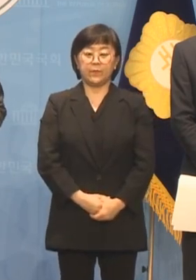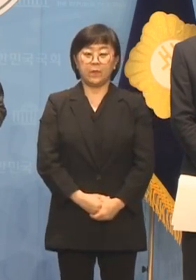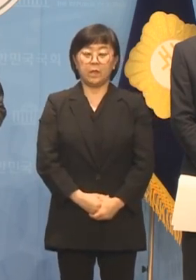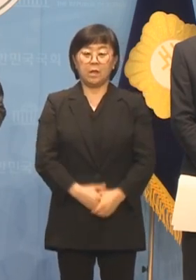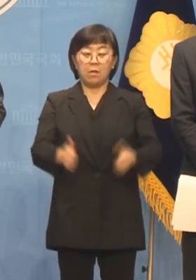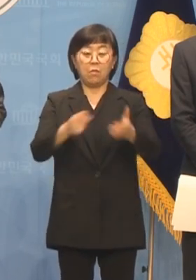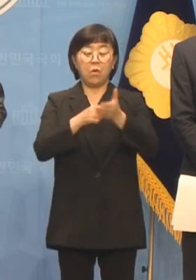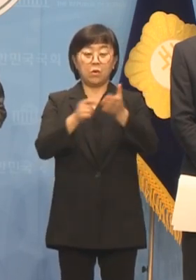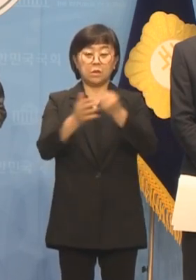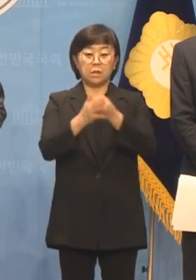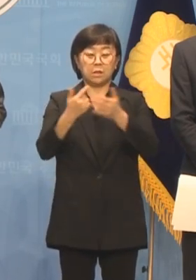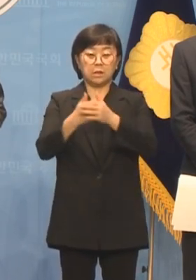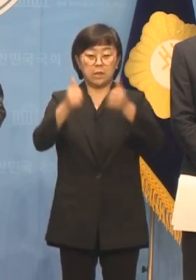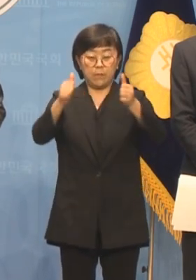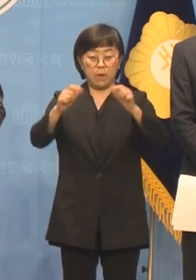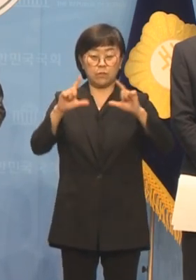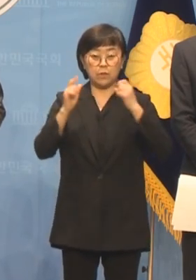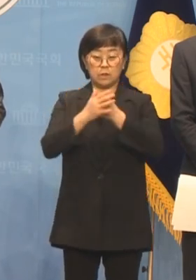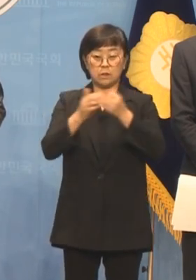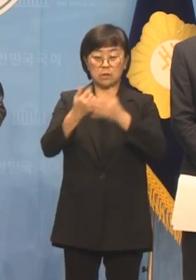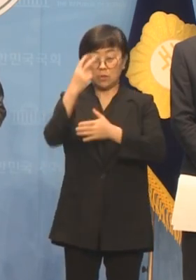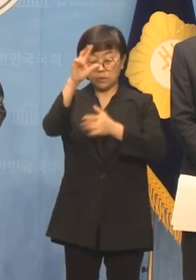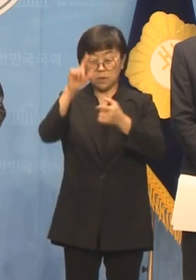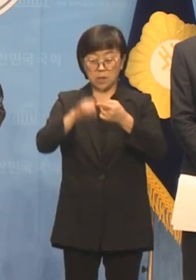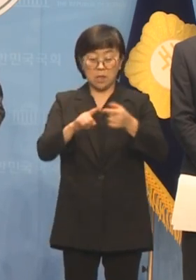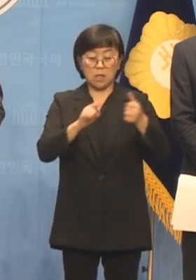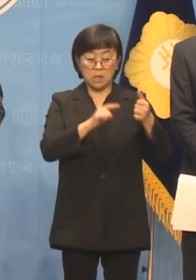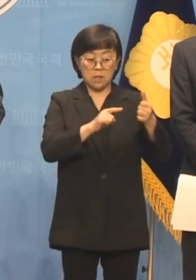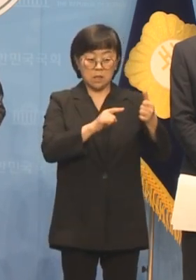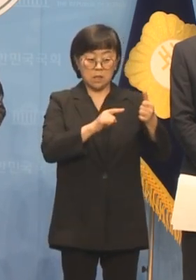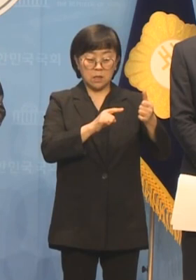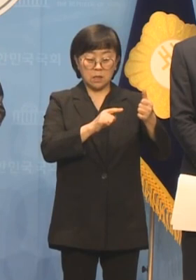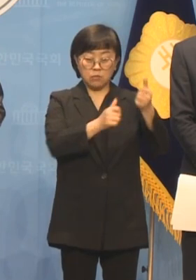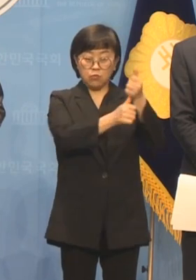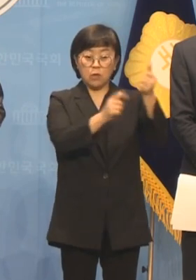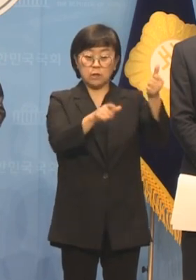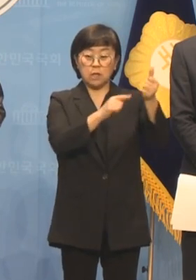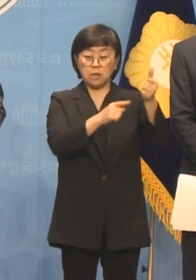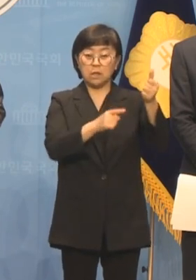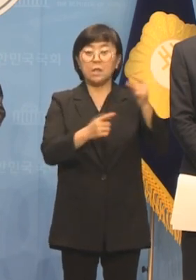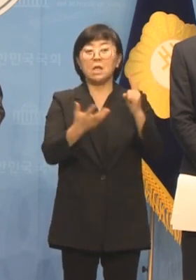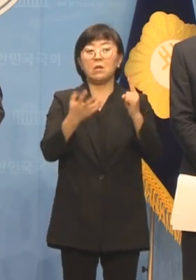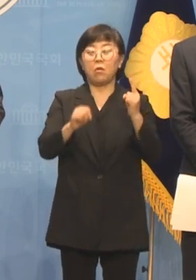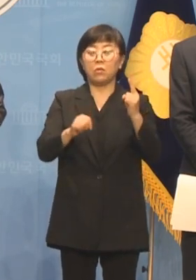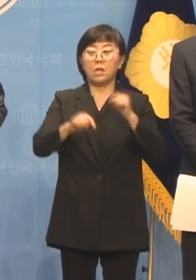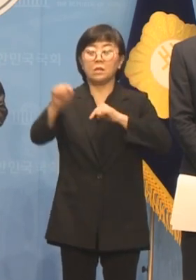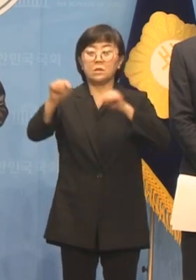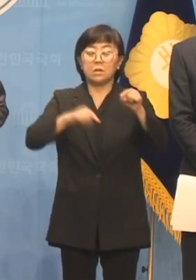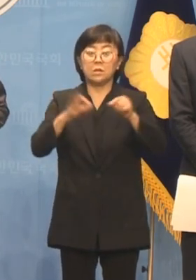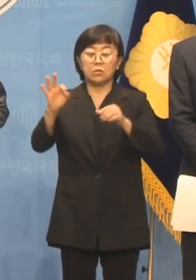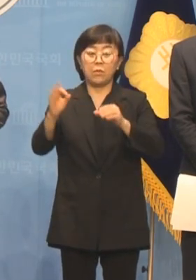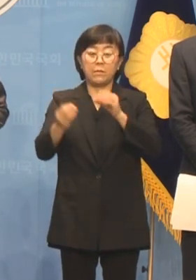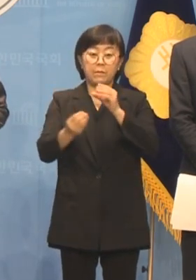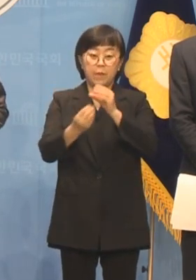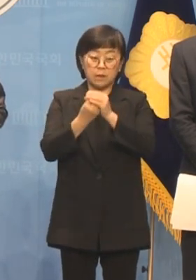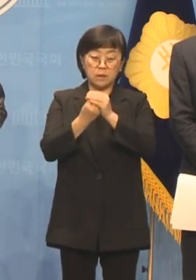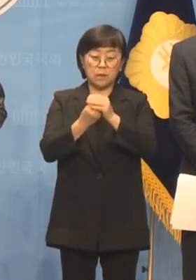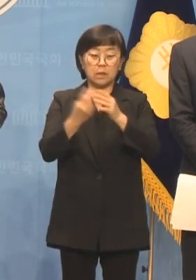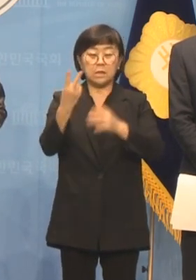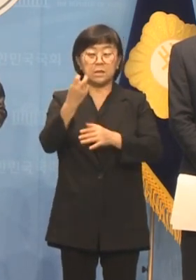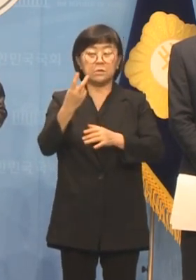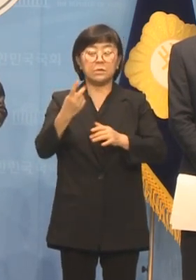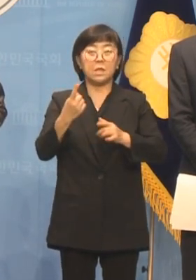공소사실을 특정하라는 재판부 요청에 따라 검찰은 김용 전 부원장이 처음 1억 원의 정치자금을 받은 것은 2021년